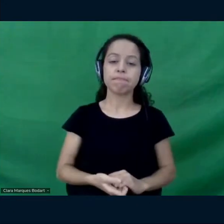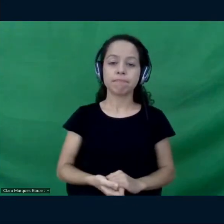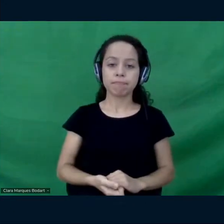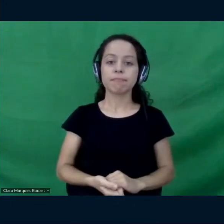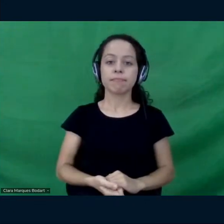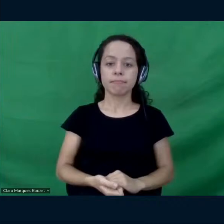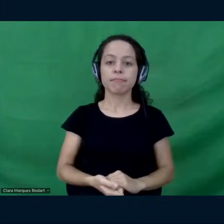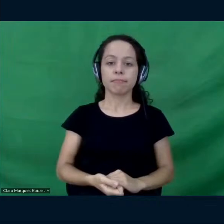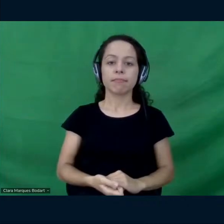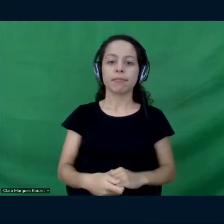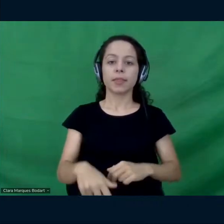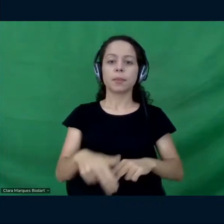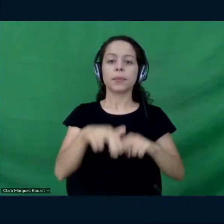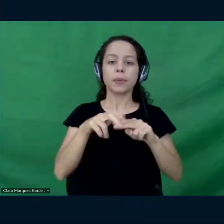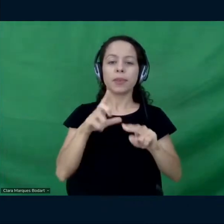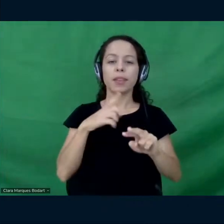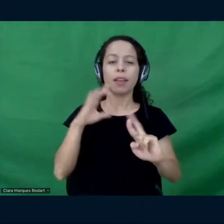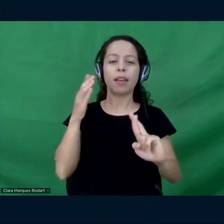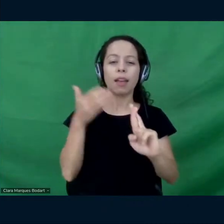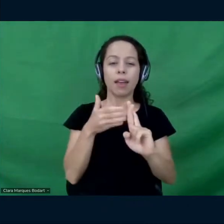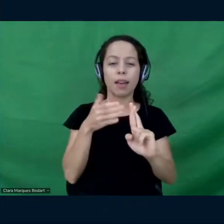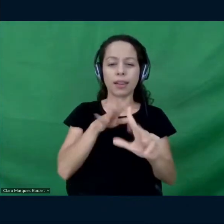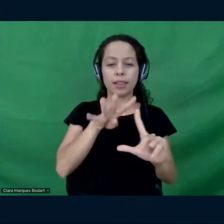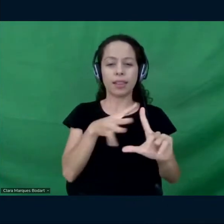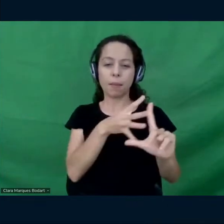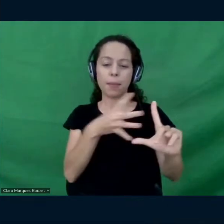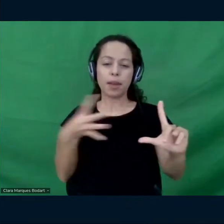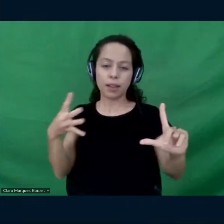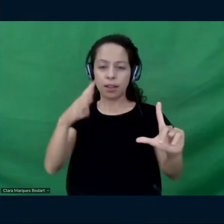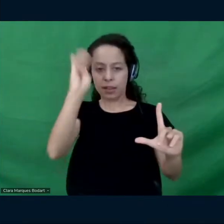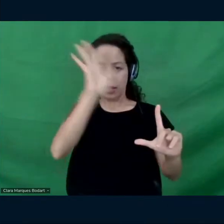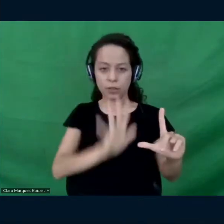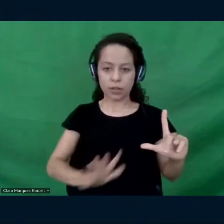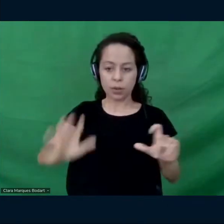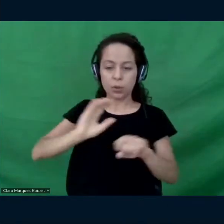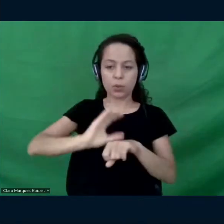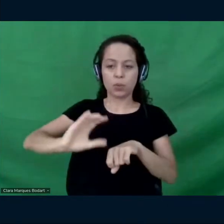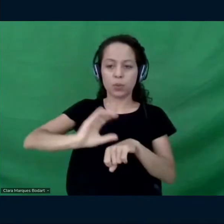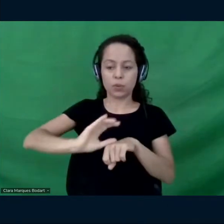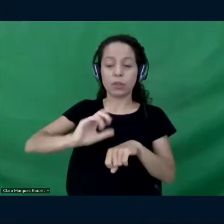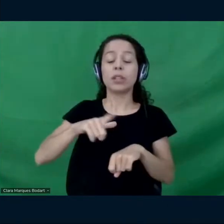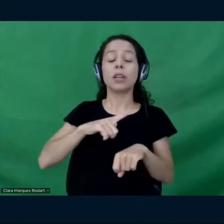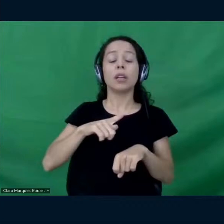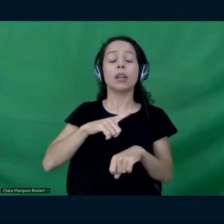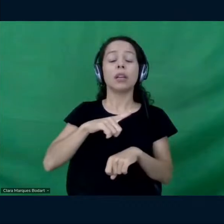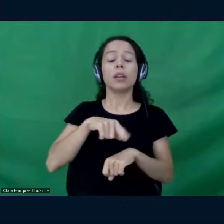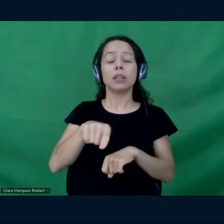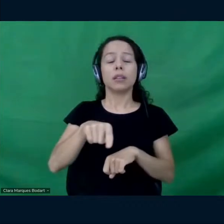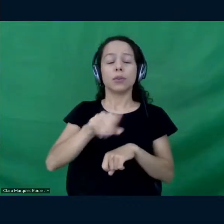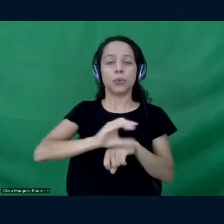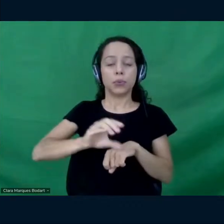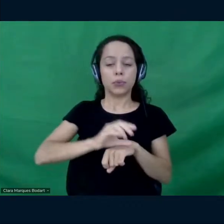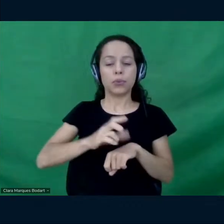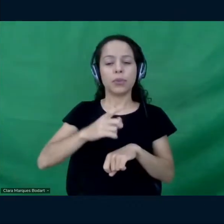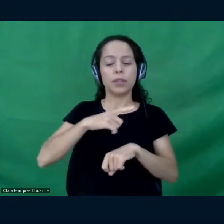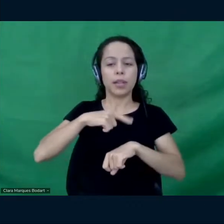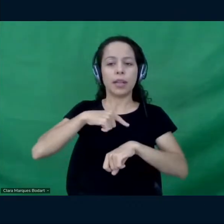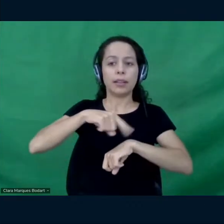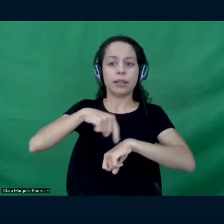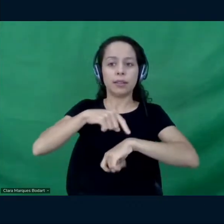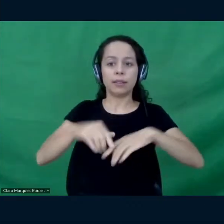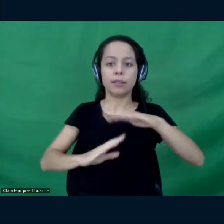Por conta do catálogo nacional de cursos, porque tem cursos técnicos de habilitação com 1.200 horas, então esses teriam lá